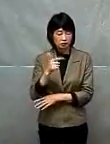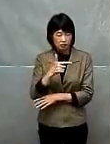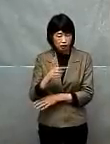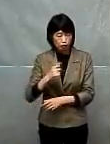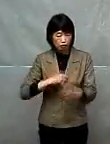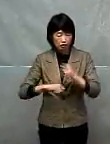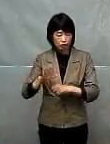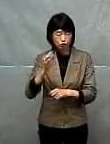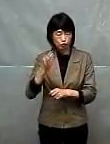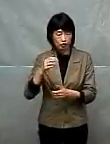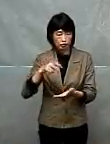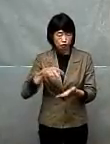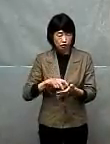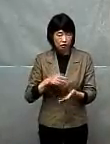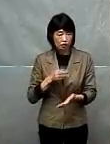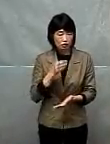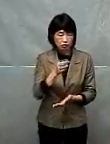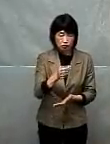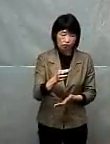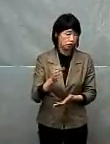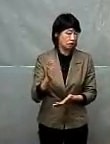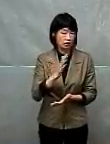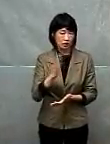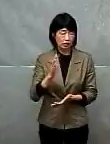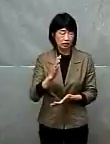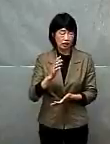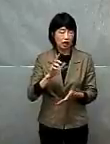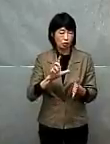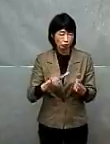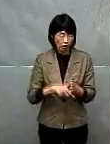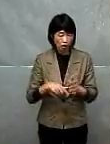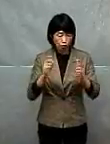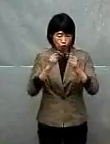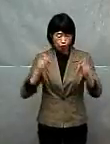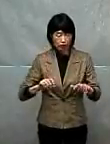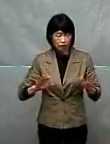はなかったということなんでしょうか。 はい、